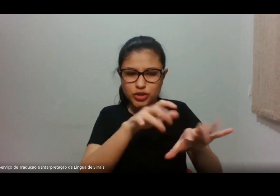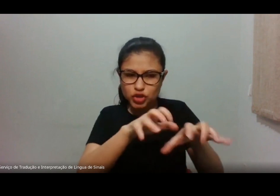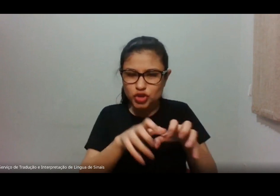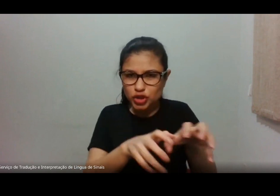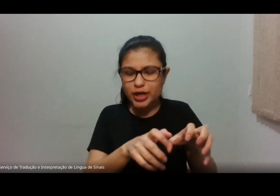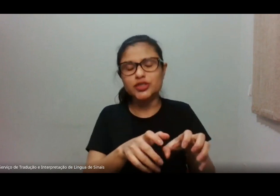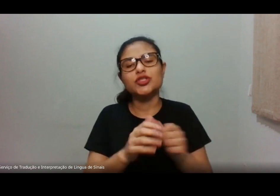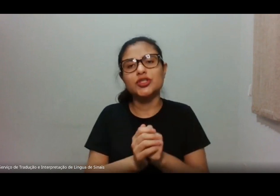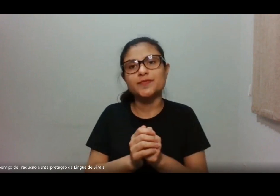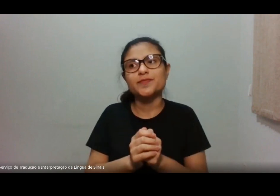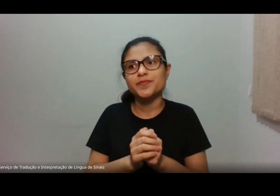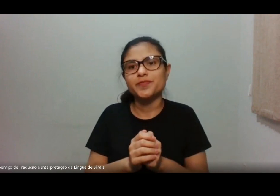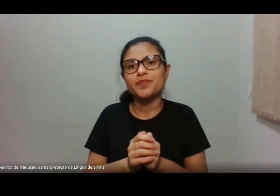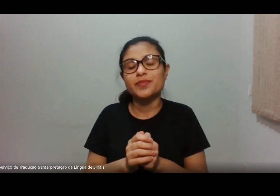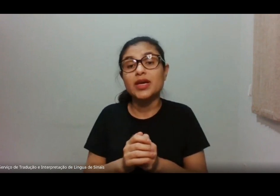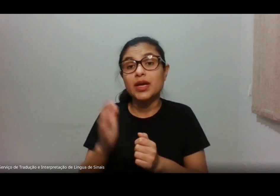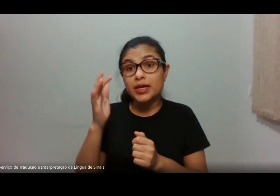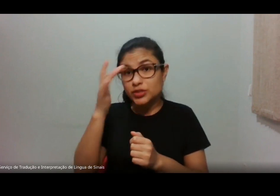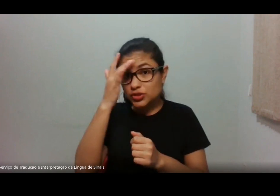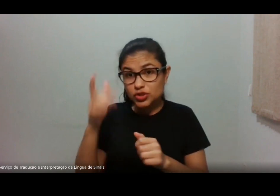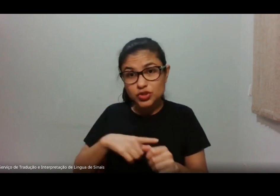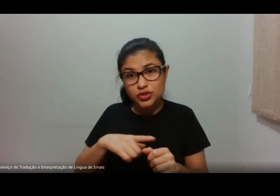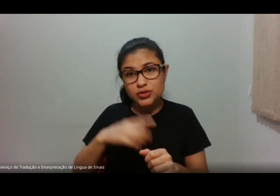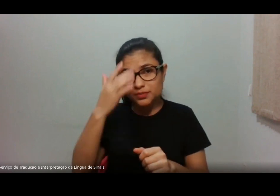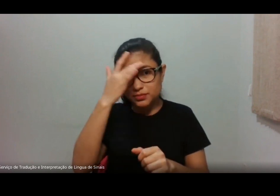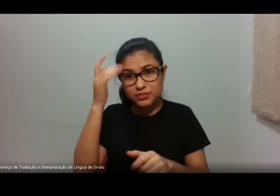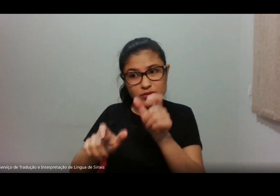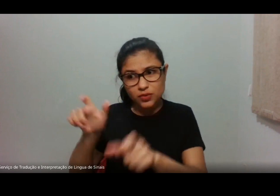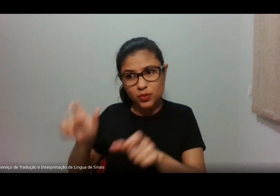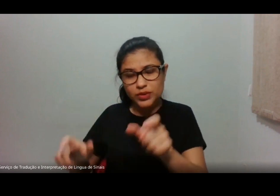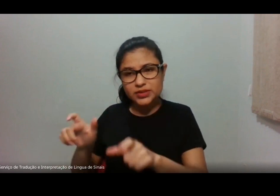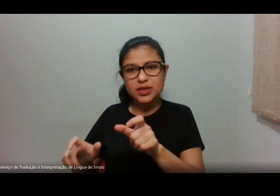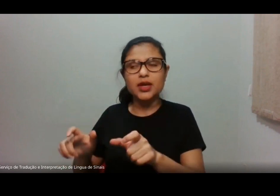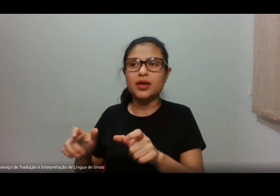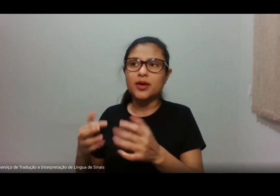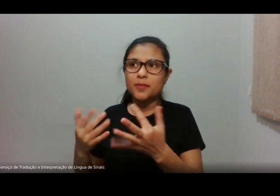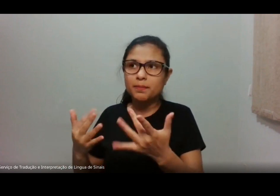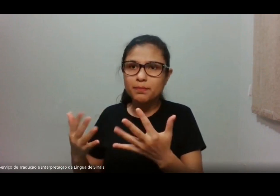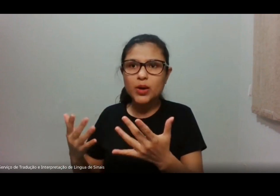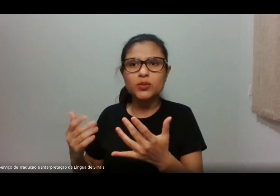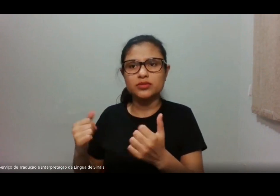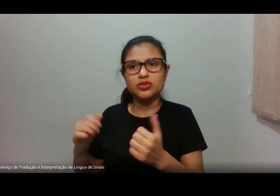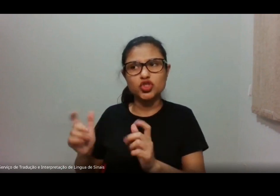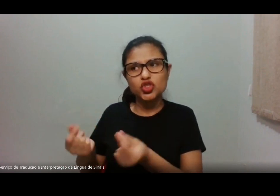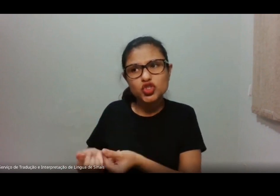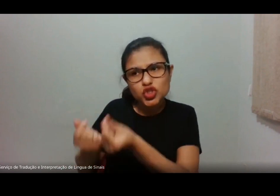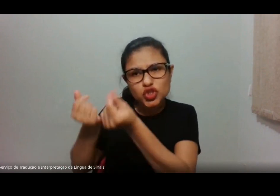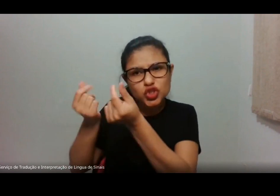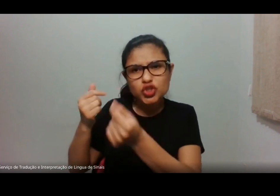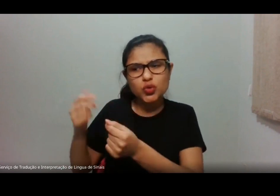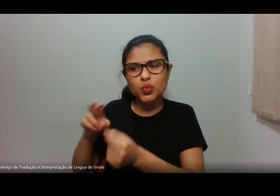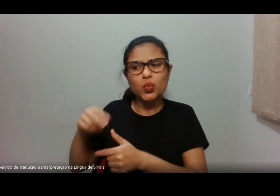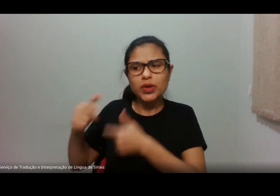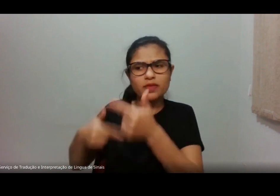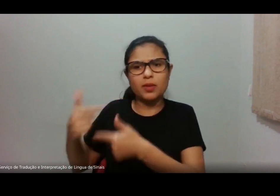Havia uma barreira que me separava dos empregados de mãos brancas, mãos de rico, como ele diz, de quem nunca